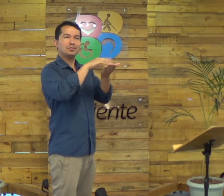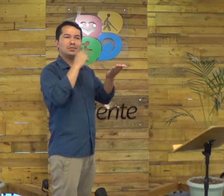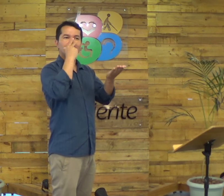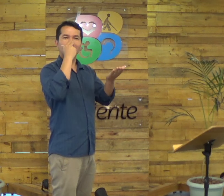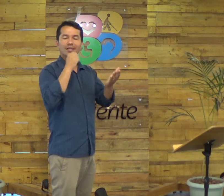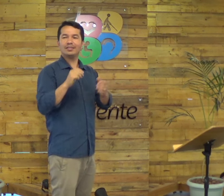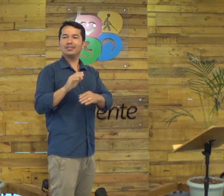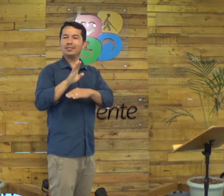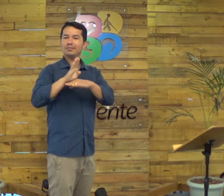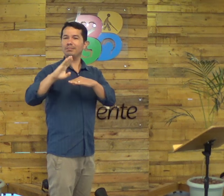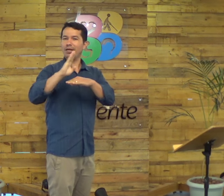Assim como o marido.